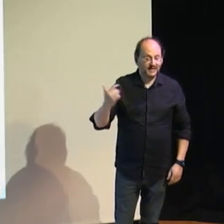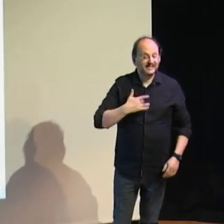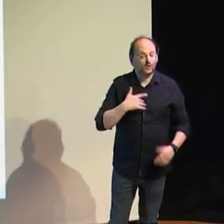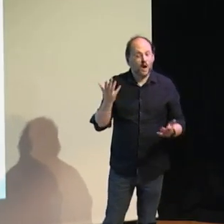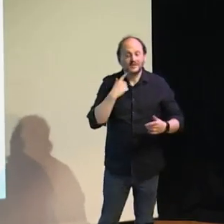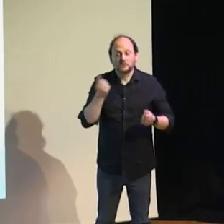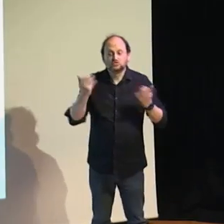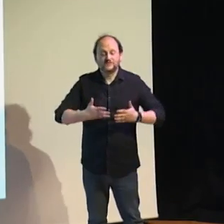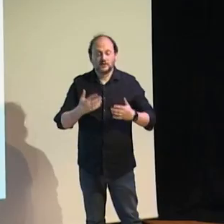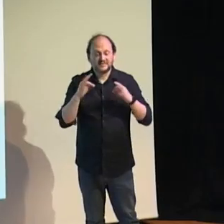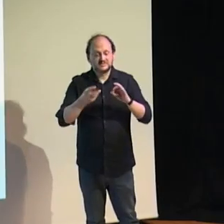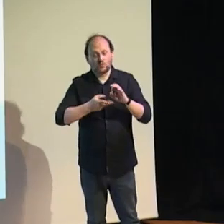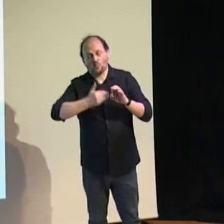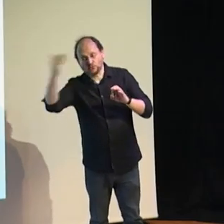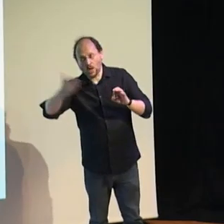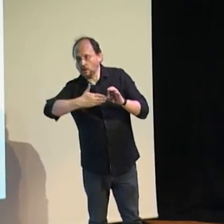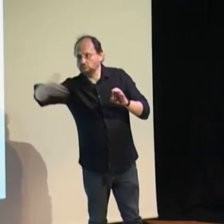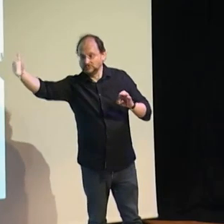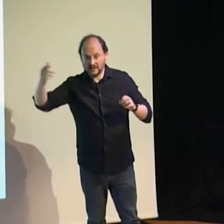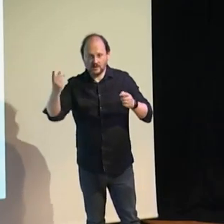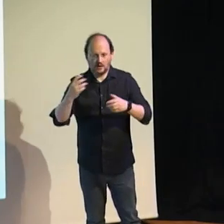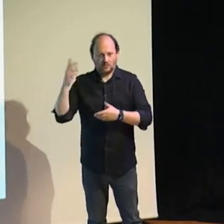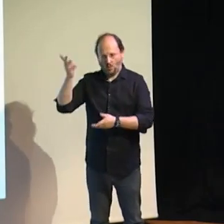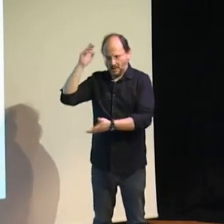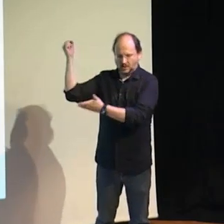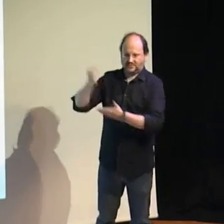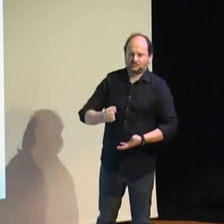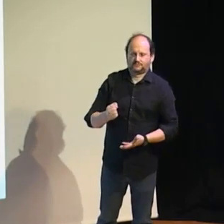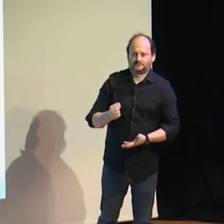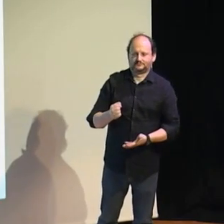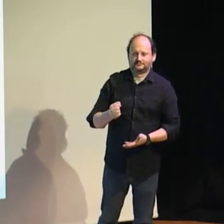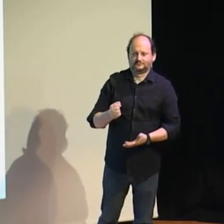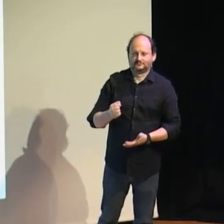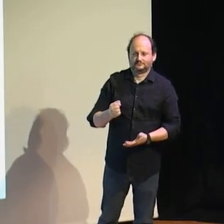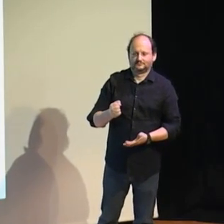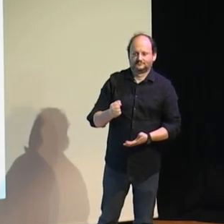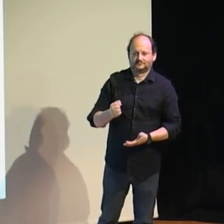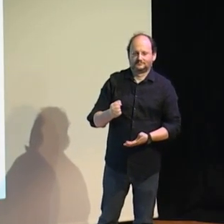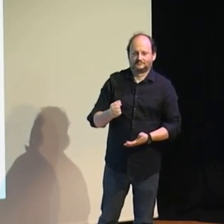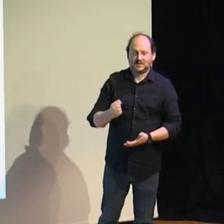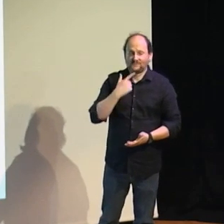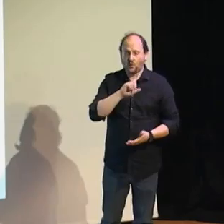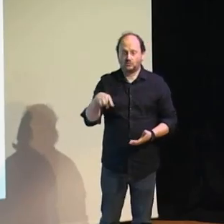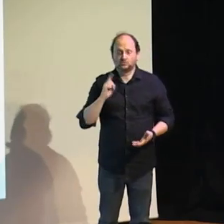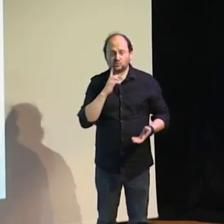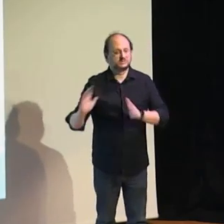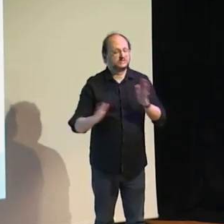chiffres romains. Et ce qui est intéressant, c'est de se rendre compte que, justement, il y a, après le chiffre 10, des chiffres qui viennent de